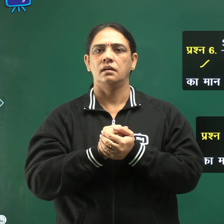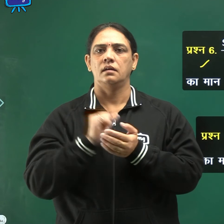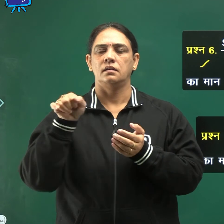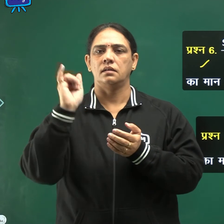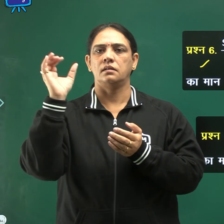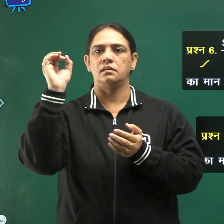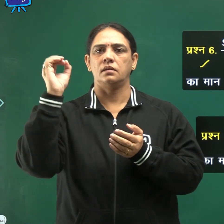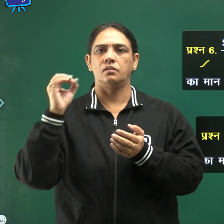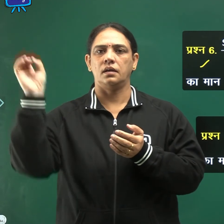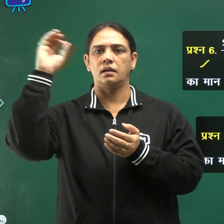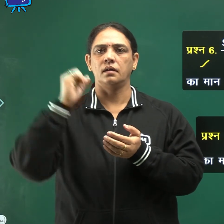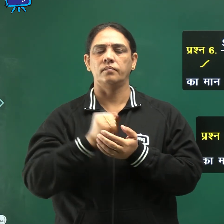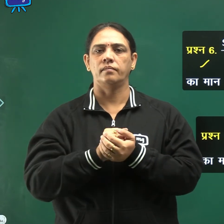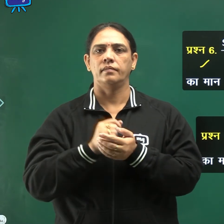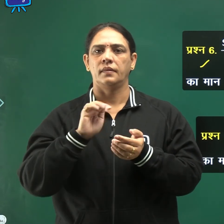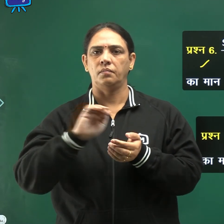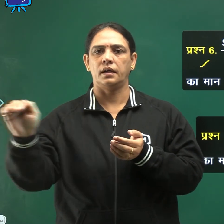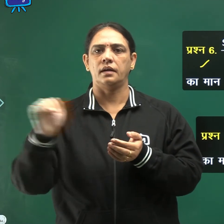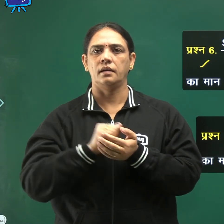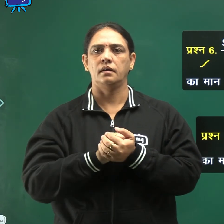60 डिग्री बटे